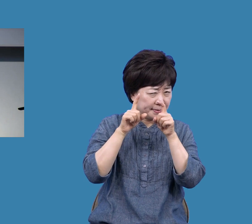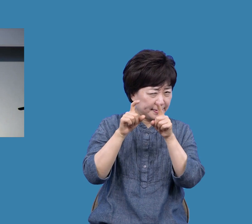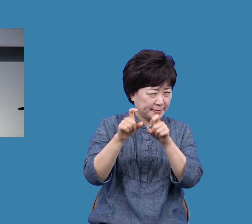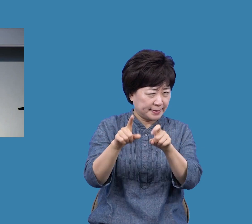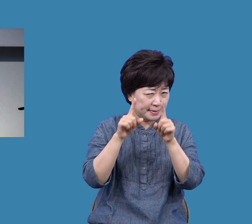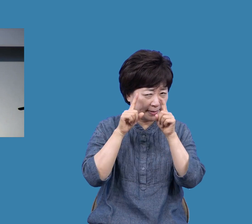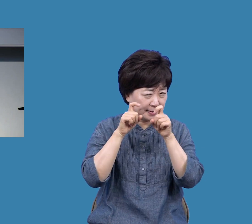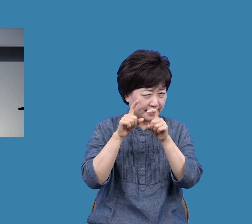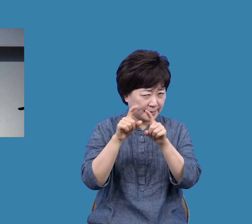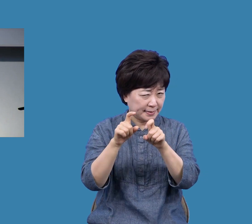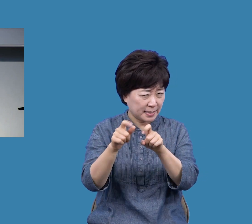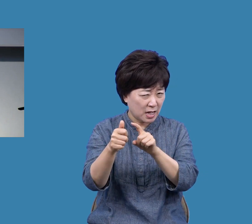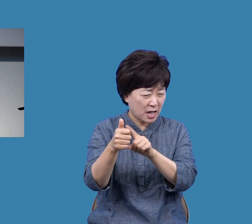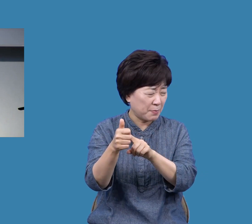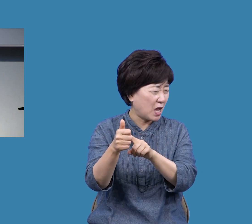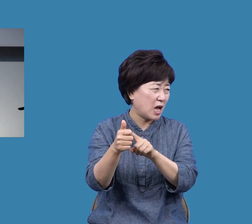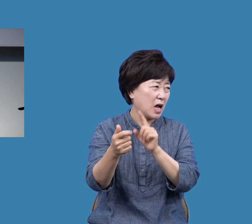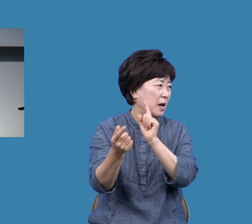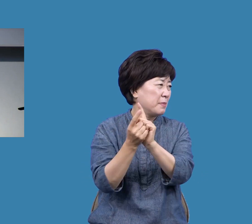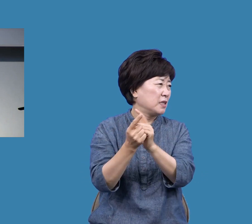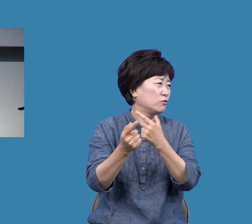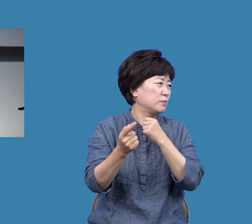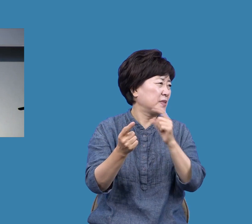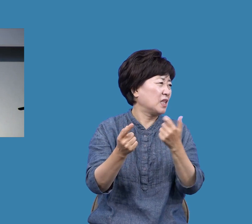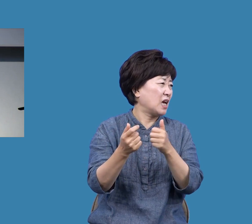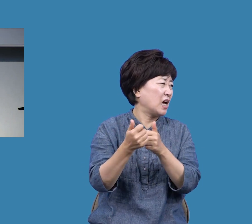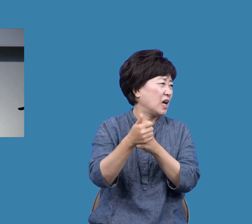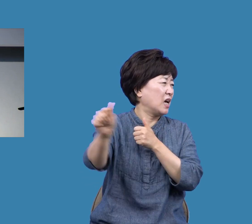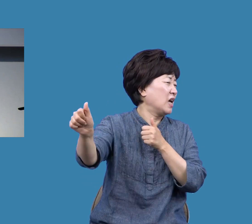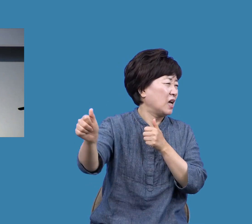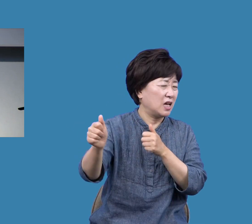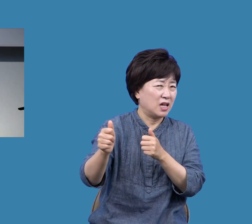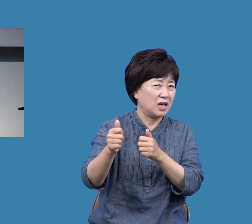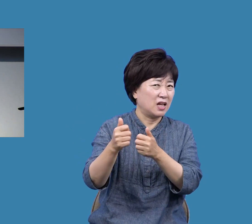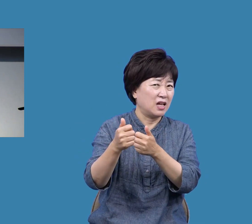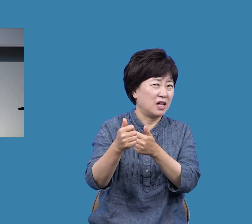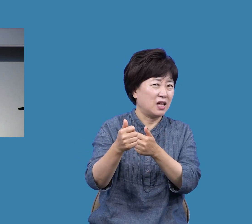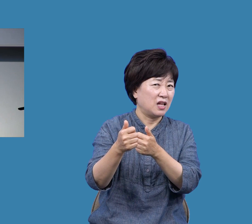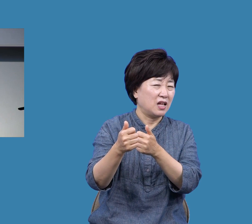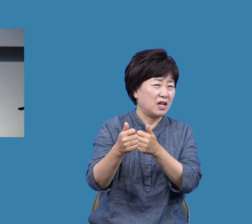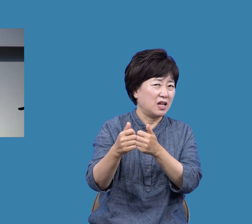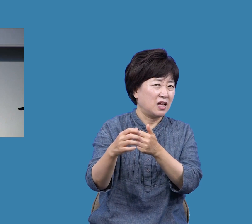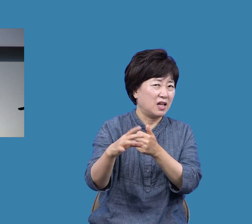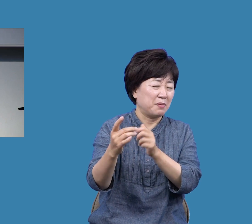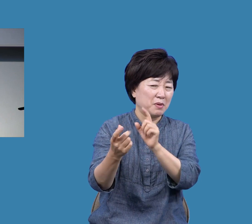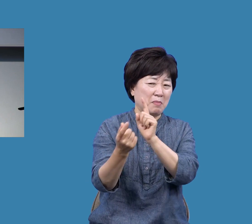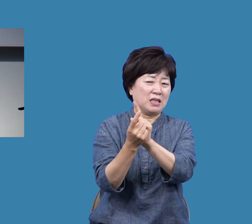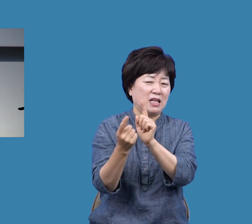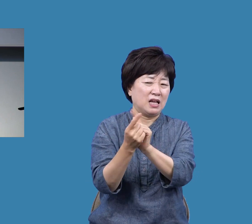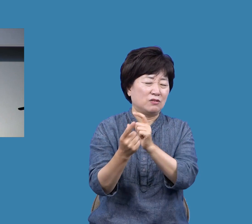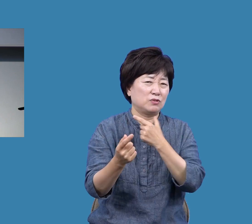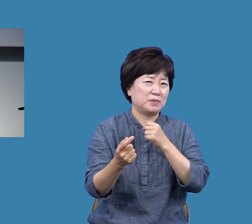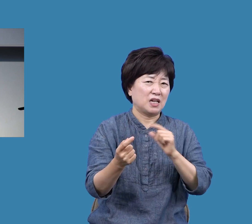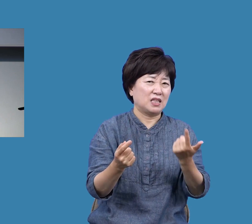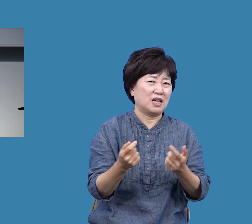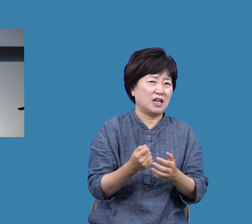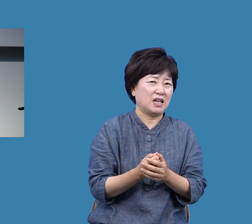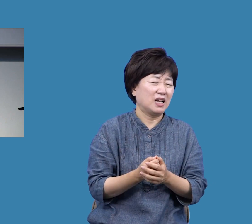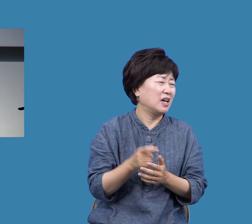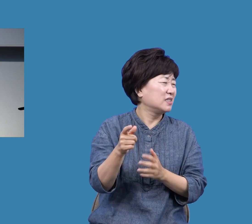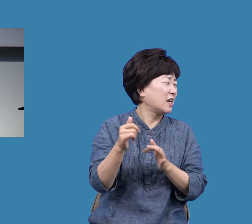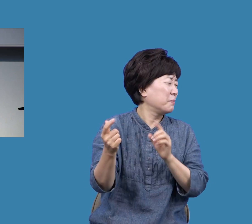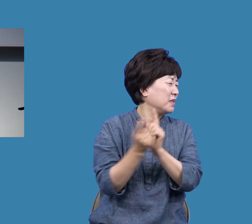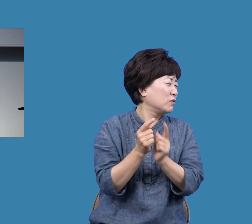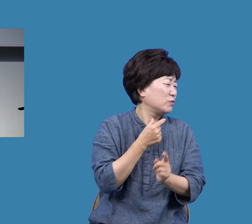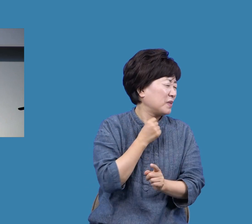이러면은요 그다음부터 보기 싫은 거죠. 그 사람은 다음부터 못 오게. 이제 상철 전도사가 처음 만난 사람이 이제 그러면은 다음부터 그 사람 안